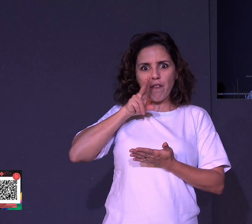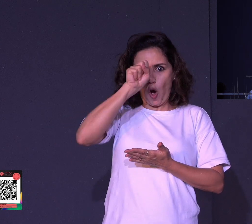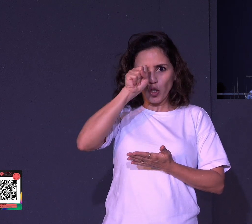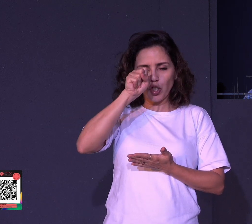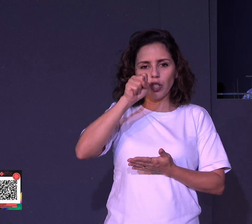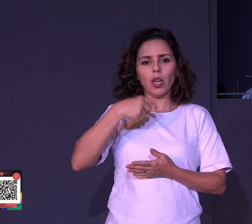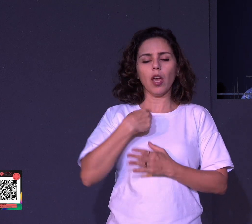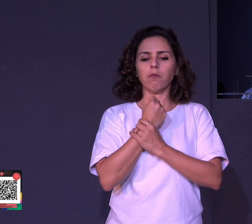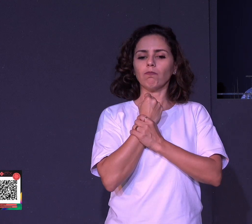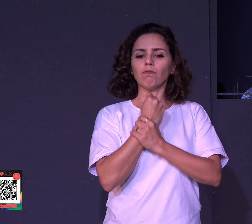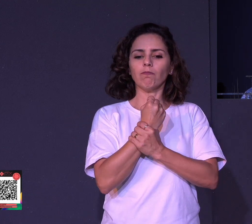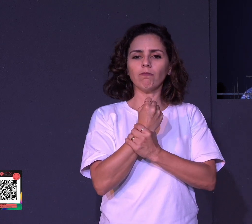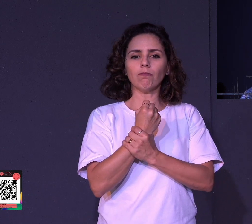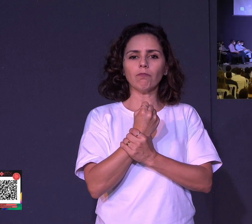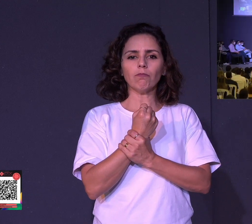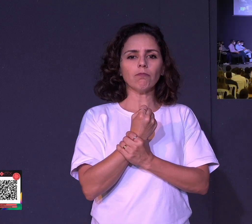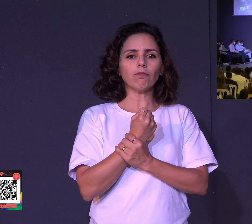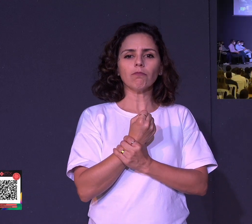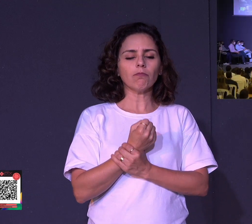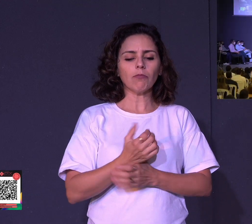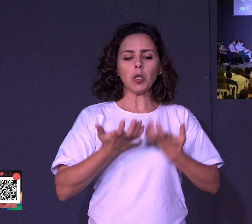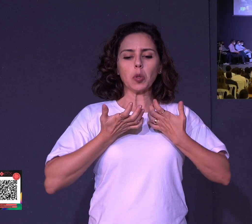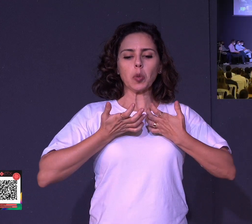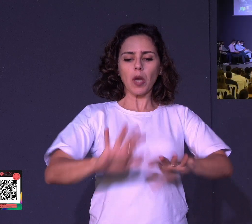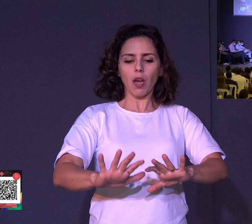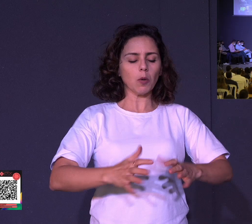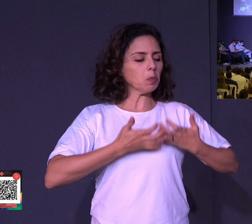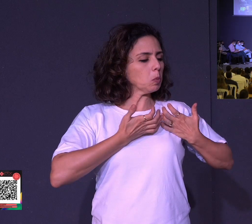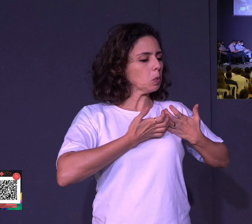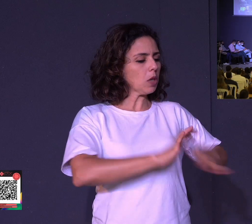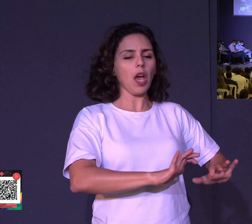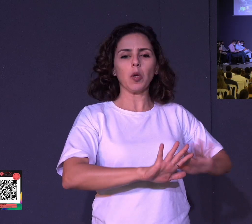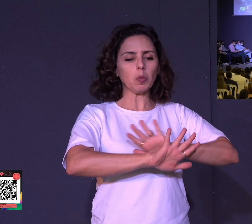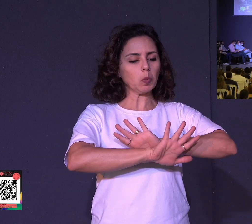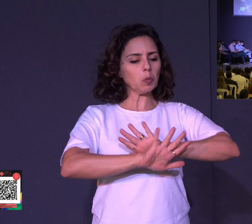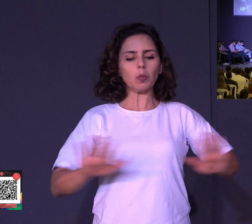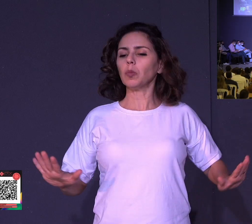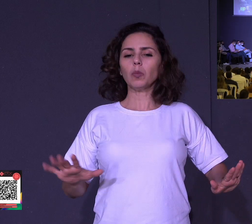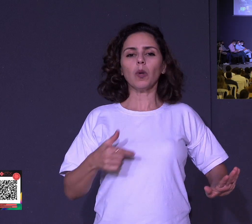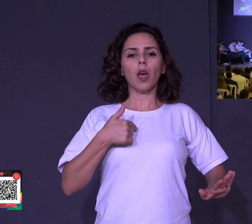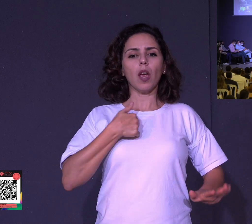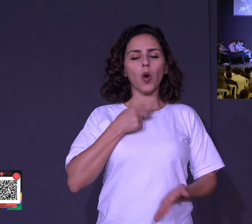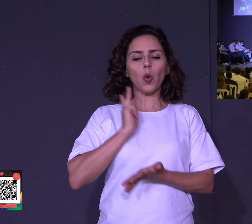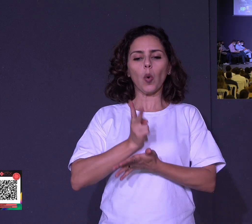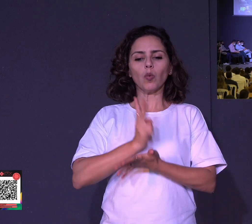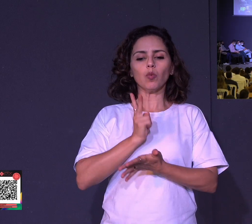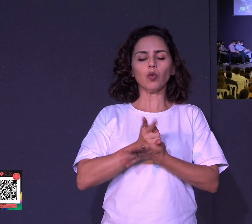isso na sua cabeça. Molde a sua vida a partir dessas